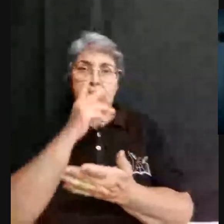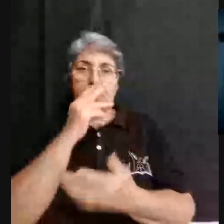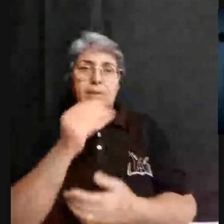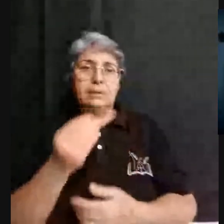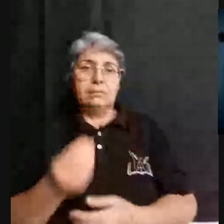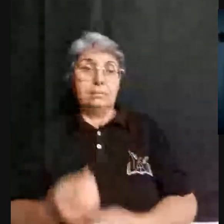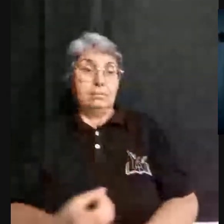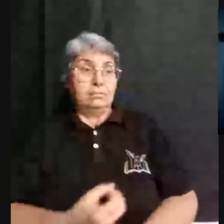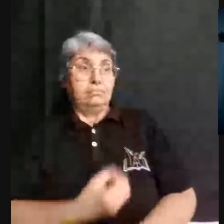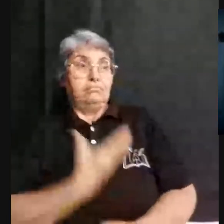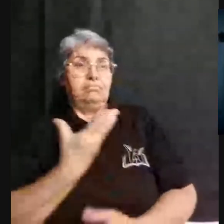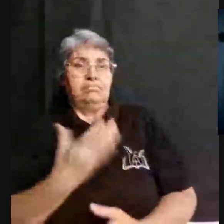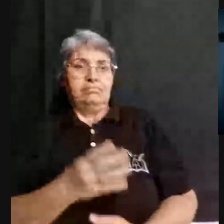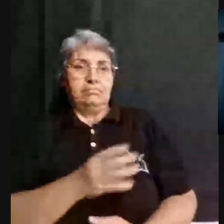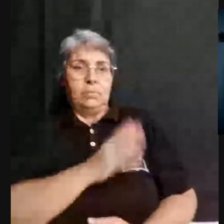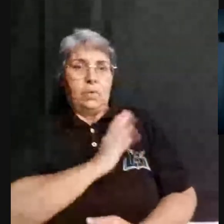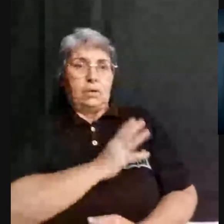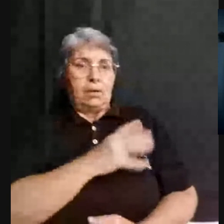suficientemente quebrantados